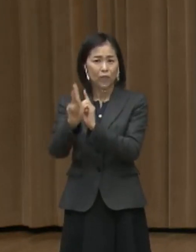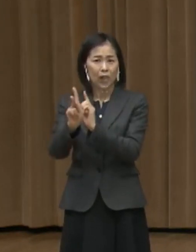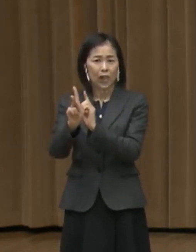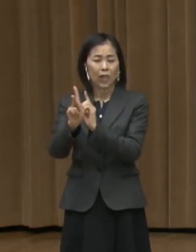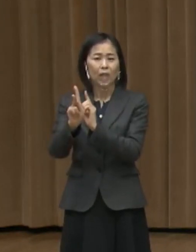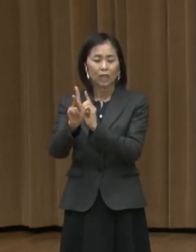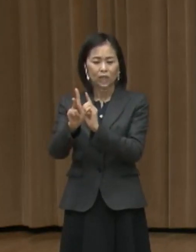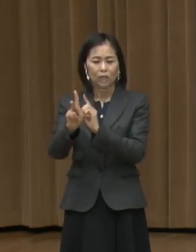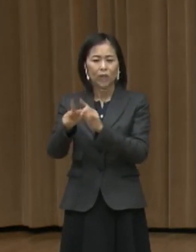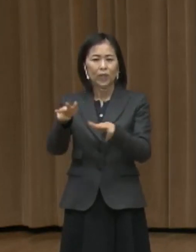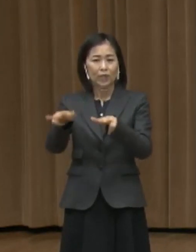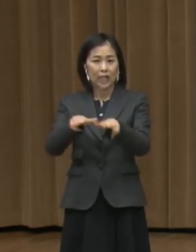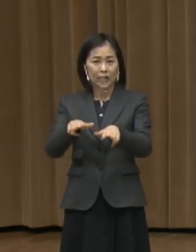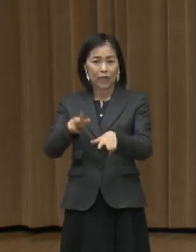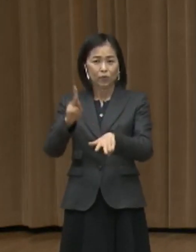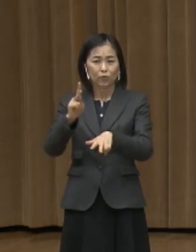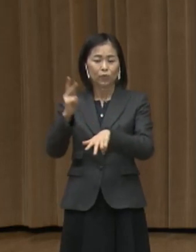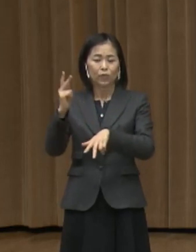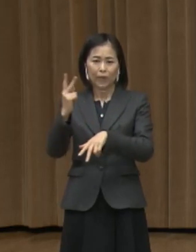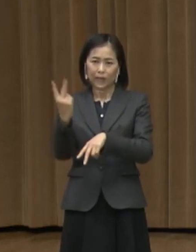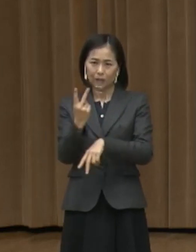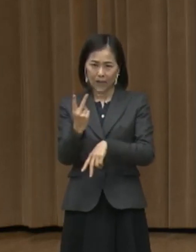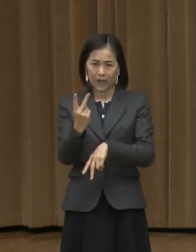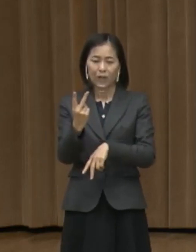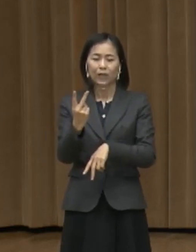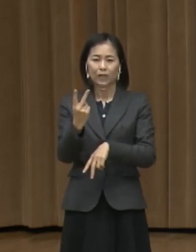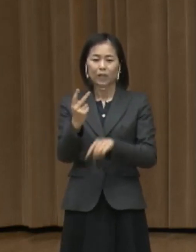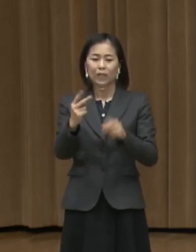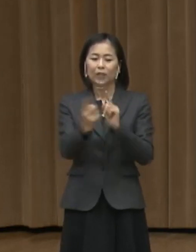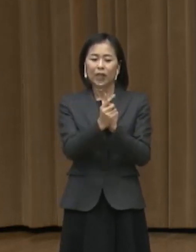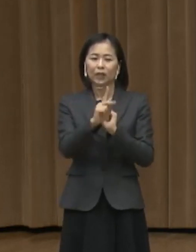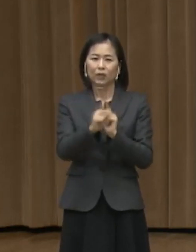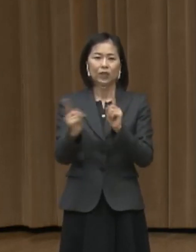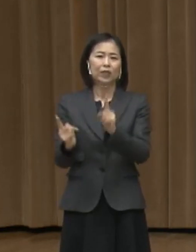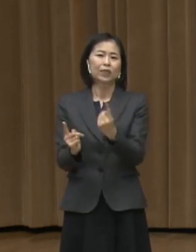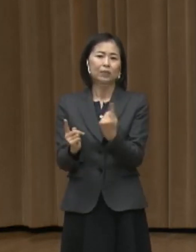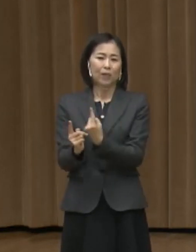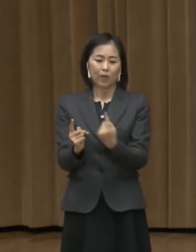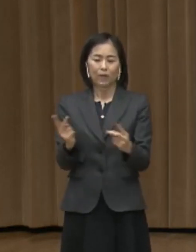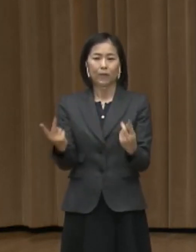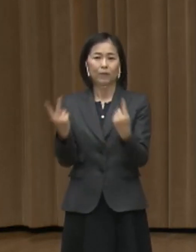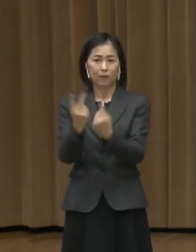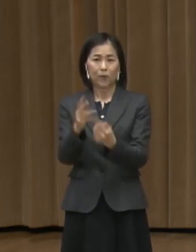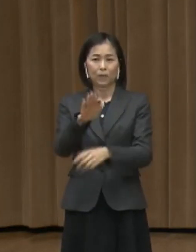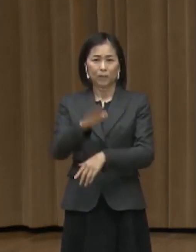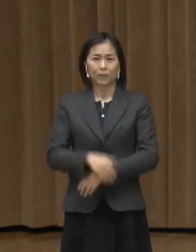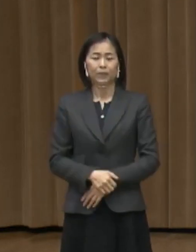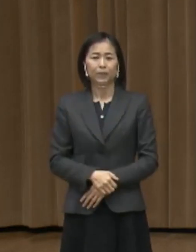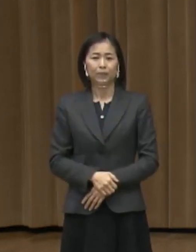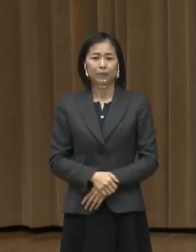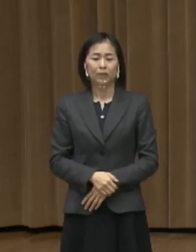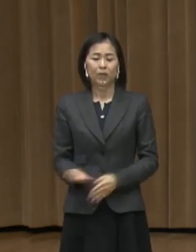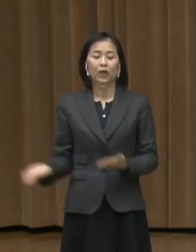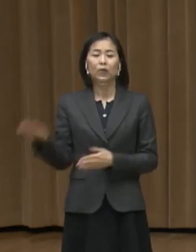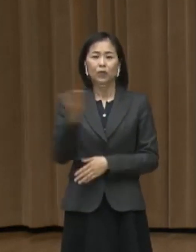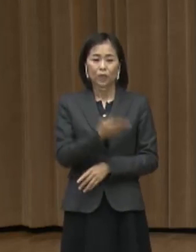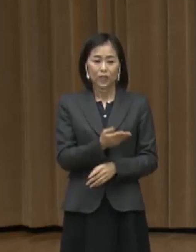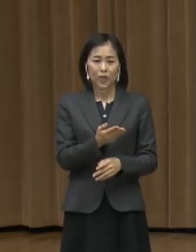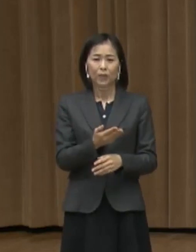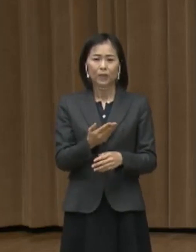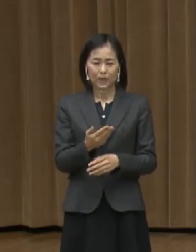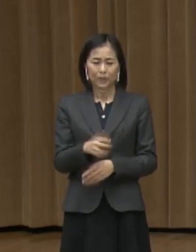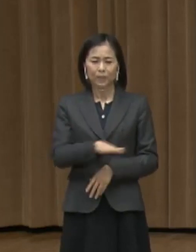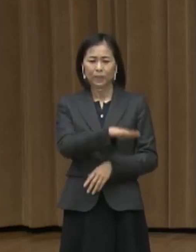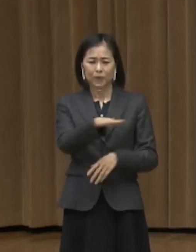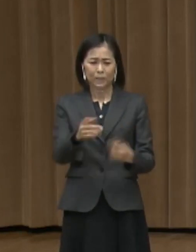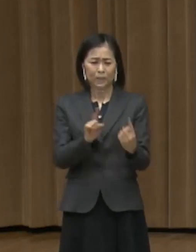官2名と感染症対策官1名を配置しております。続いて、誰一人取り残さない日本一暮ら